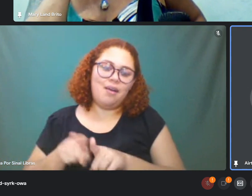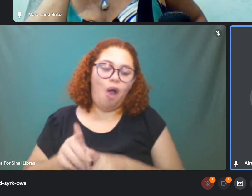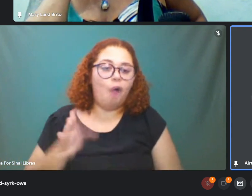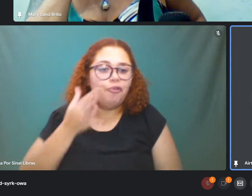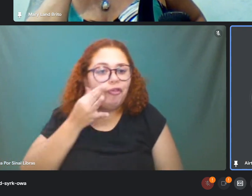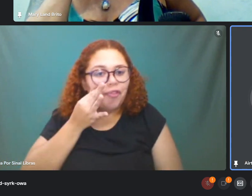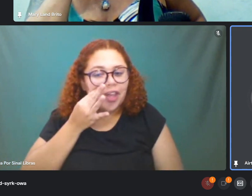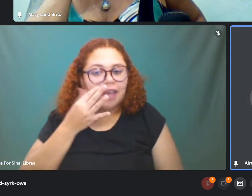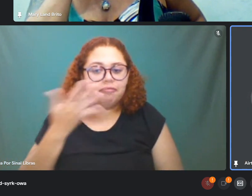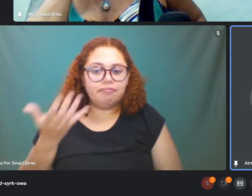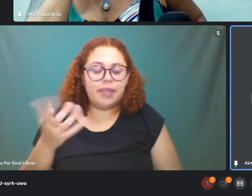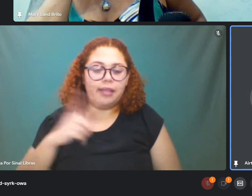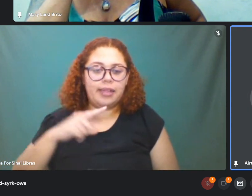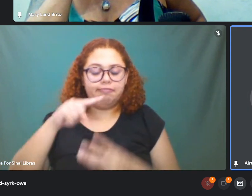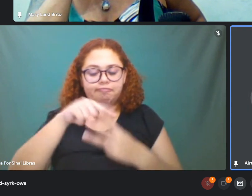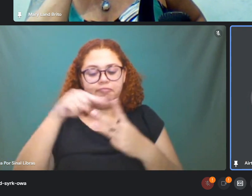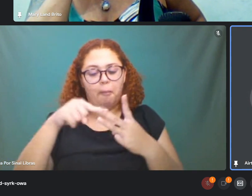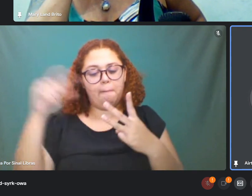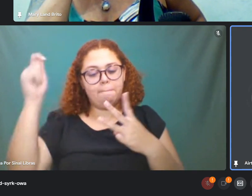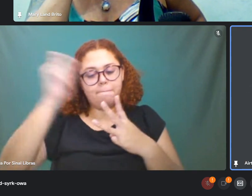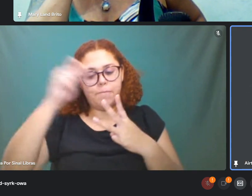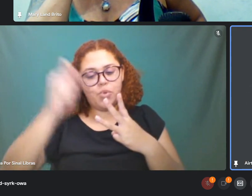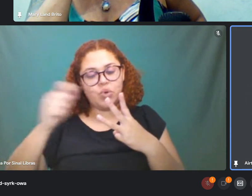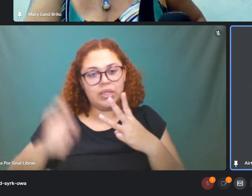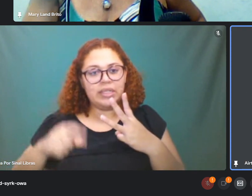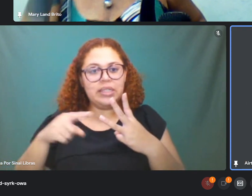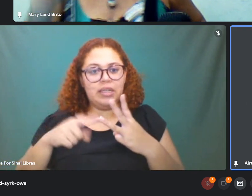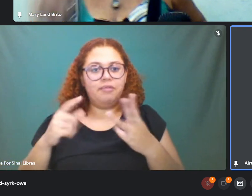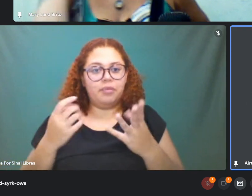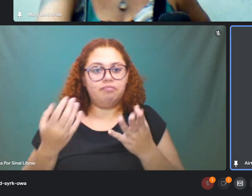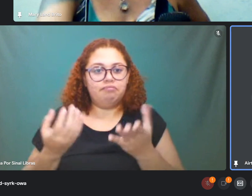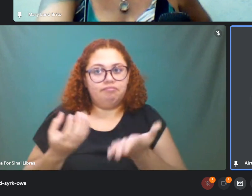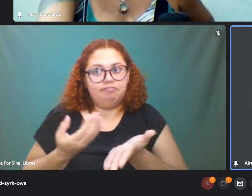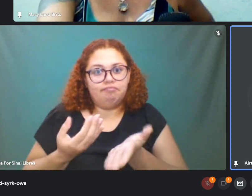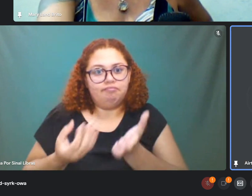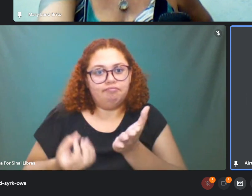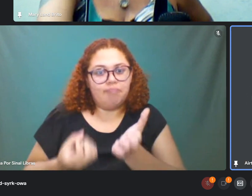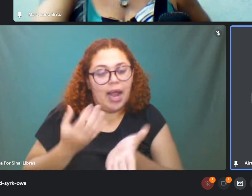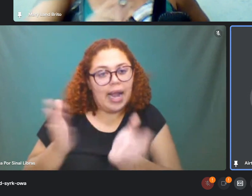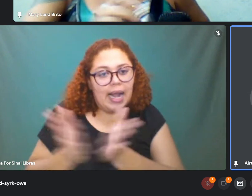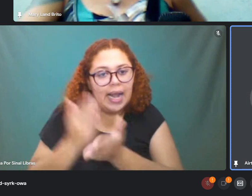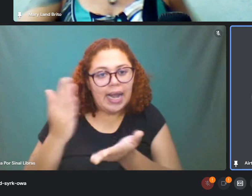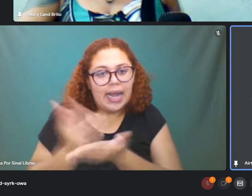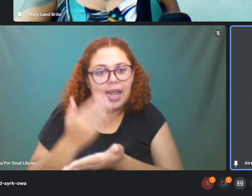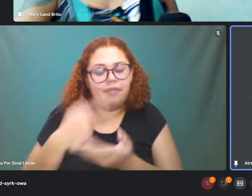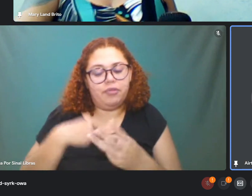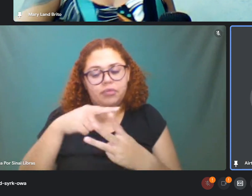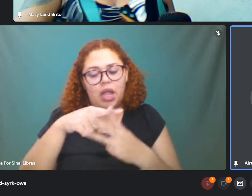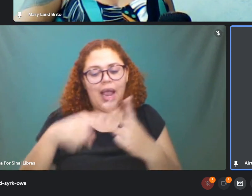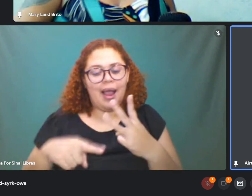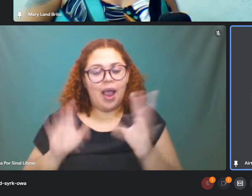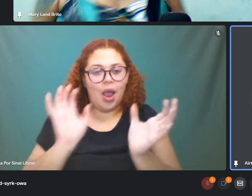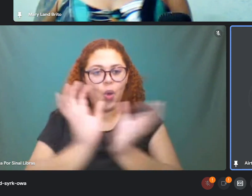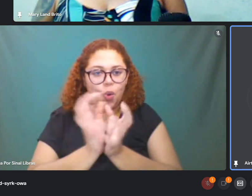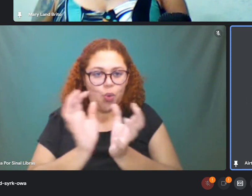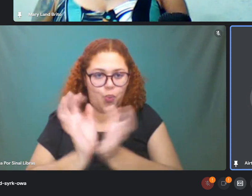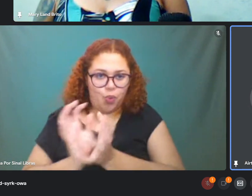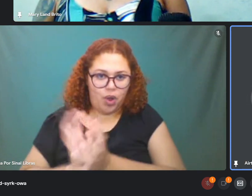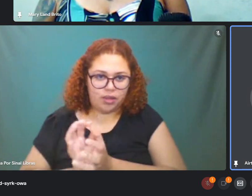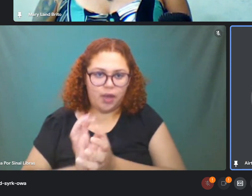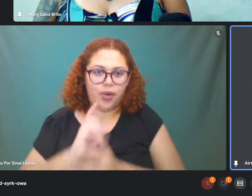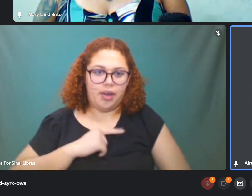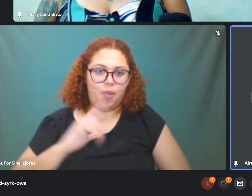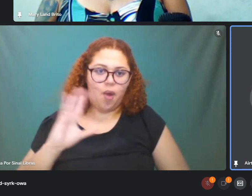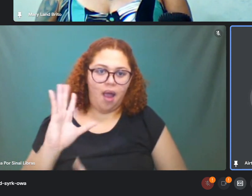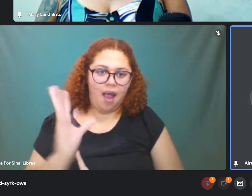Então, tem essas três possibilidades de como artista, assim, nessas categorias. Eu queria saber se poderia